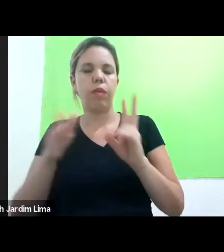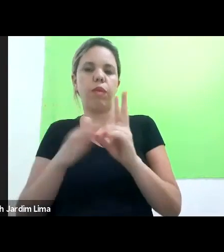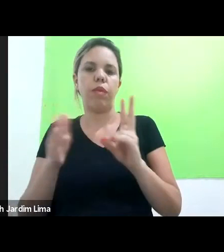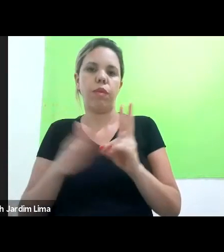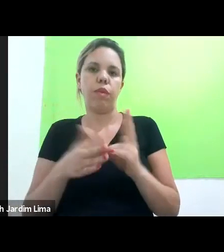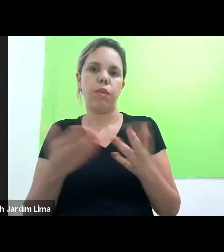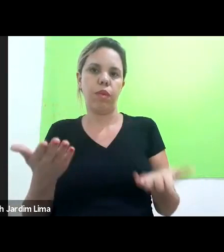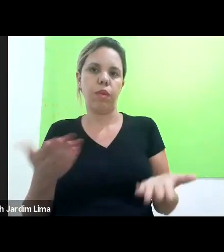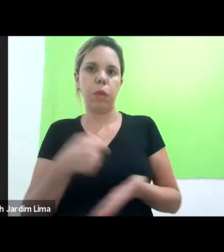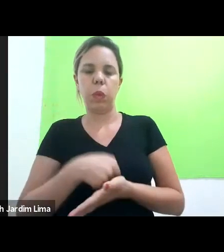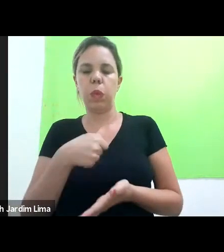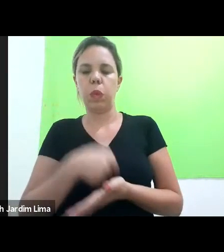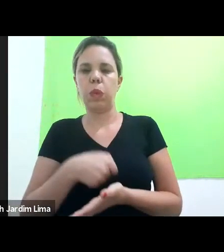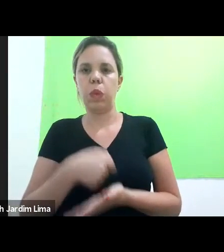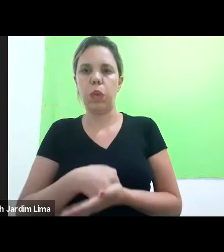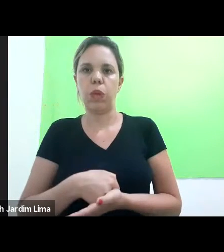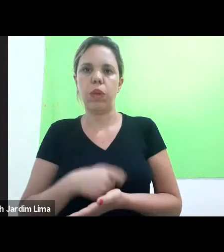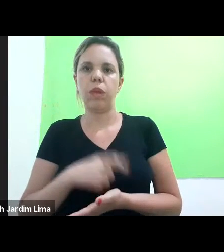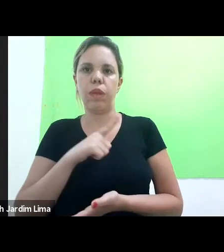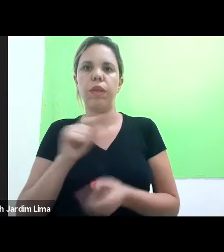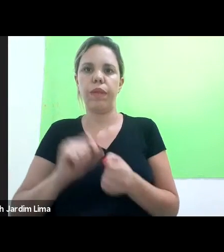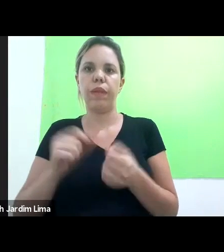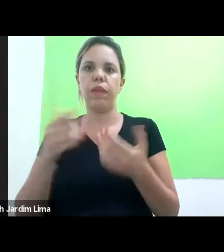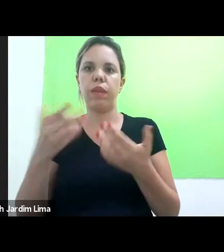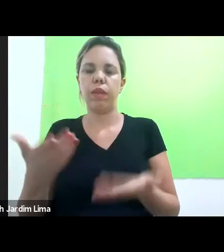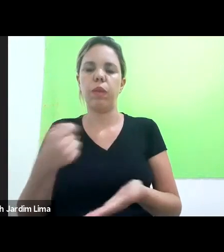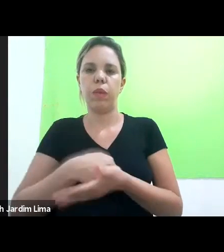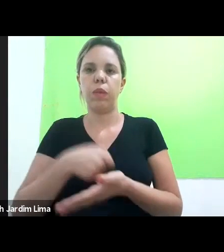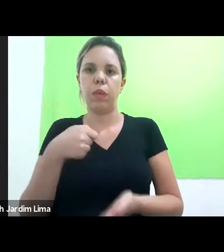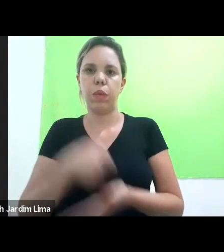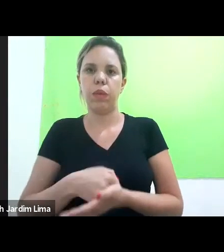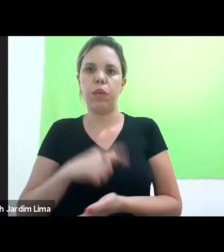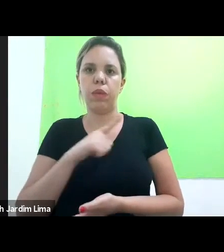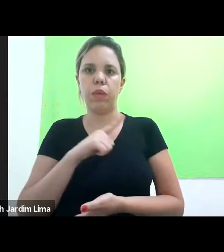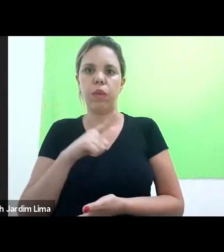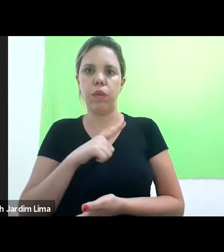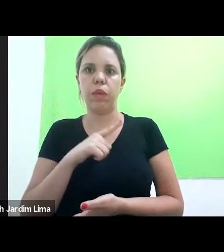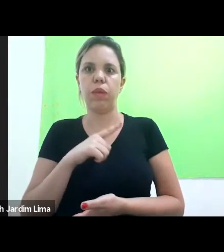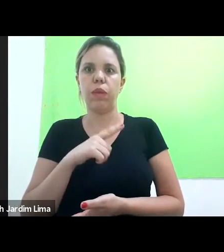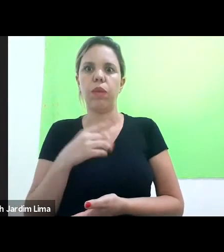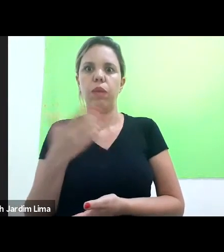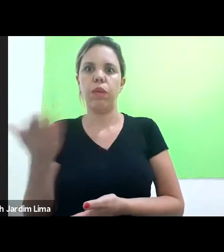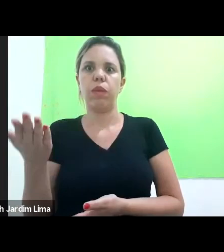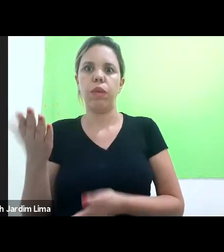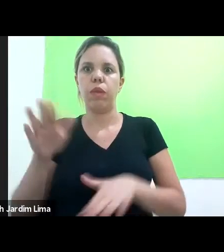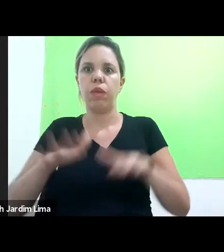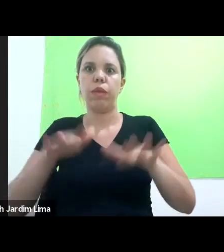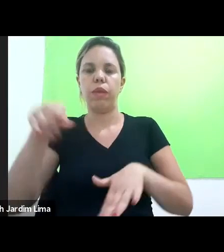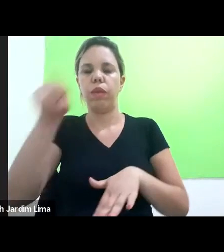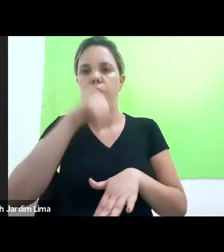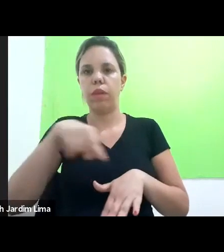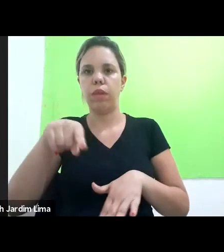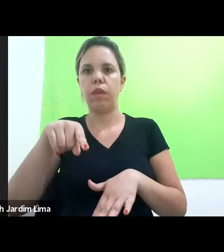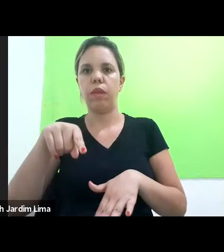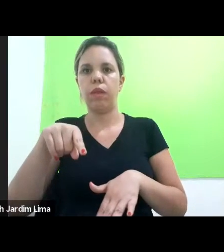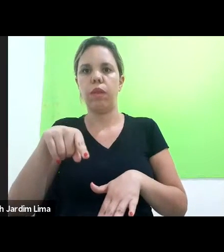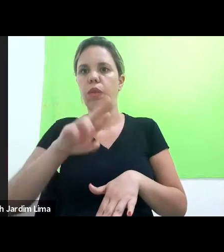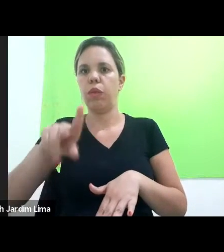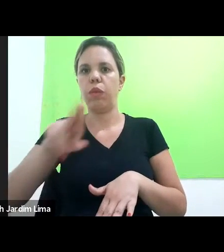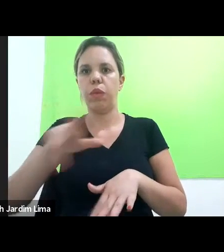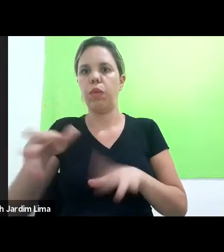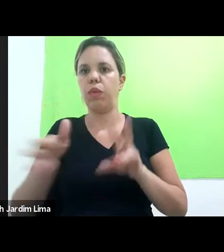exige de mim ter feito isso, exigiu que eu tivesse feito isso. Talvez vocês que não são indígenas ou